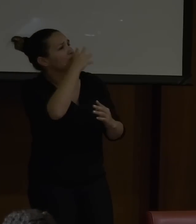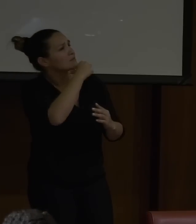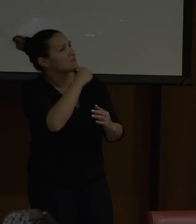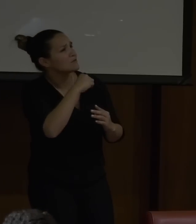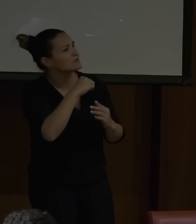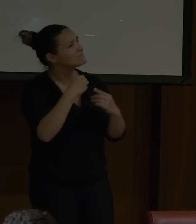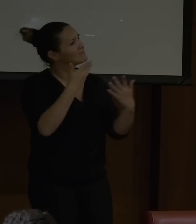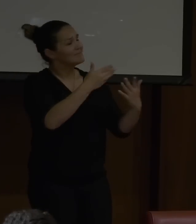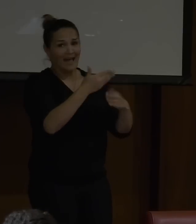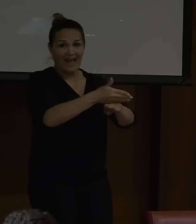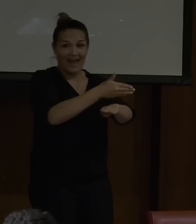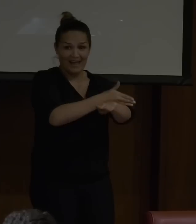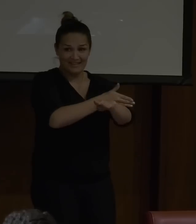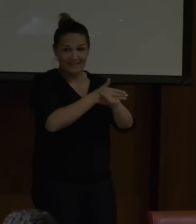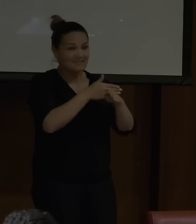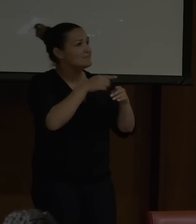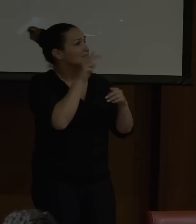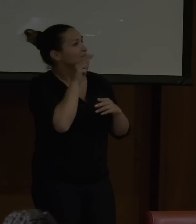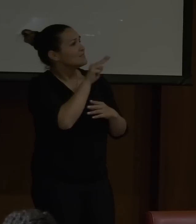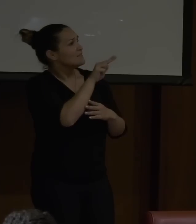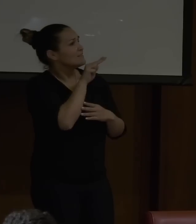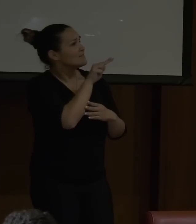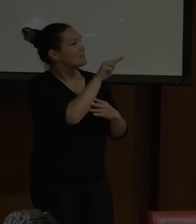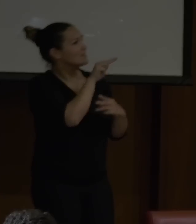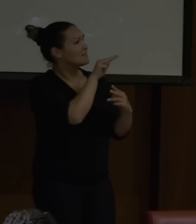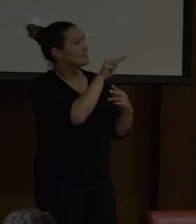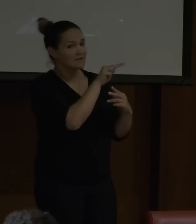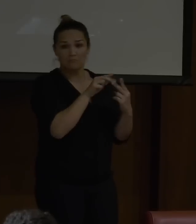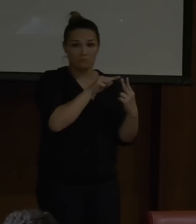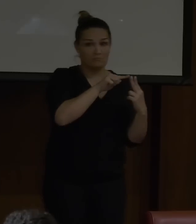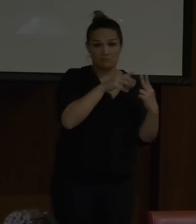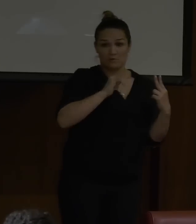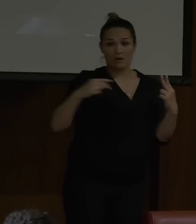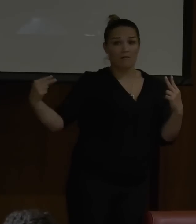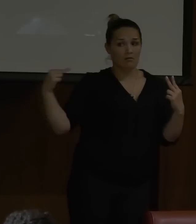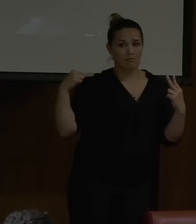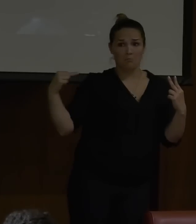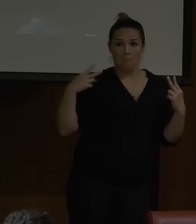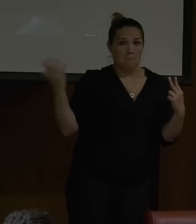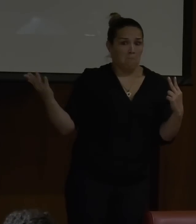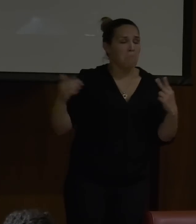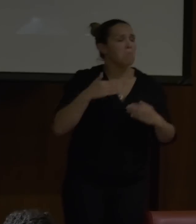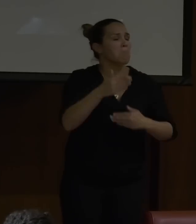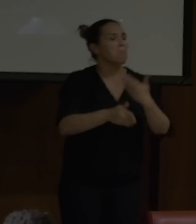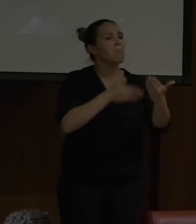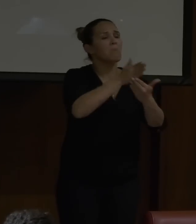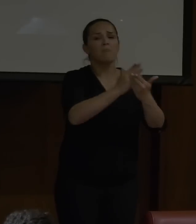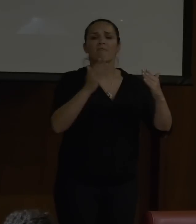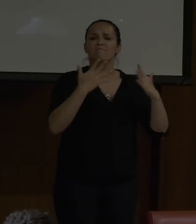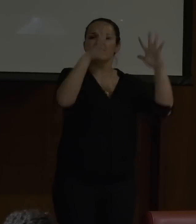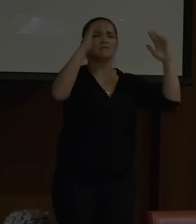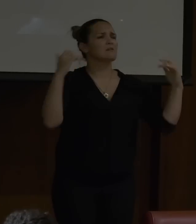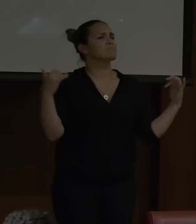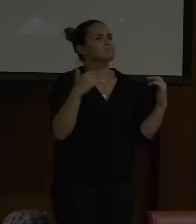en Urumita, toda esta historia que viene ahora comenzó la mañana siguiente a una fiesta en Manaure que Leandro, Toño Salas y el